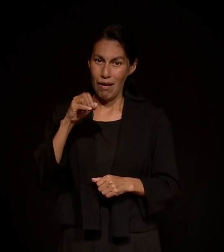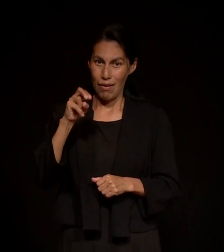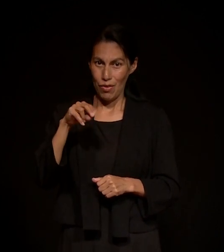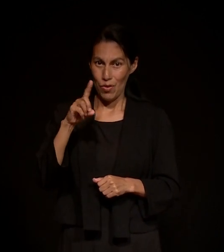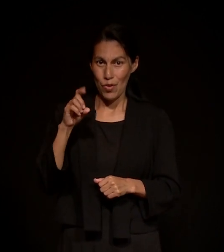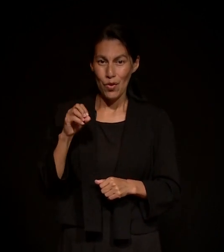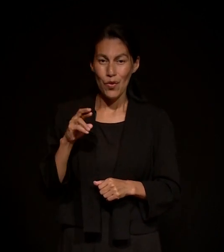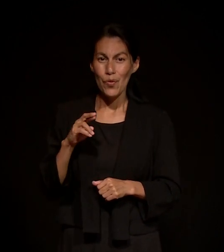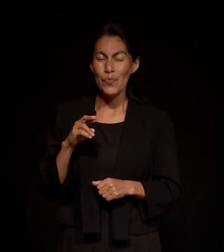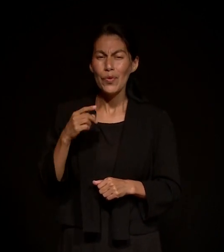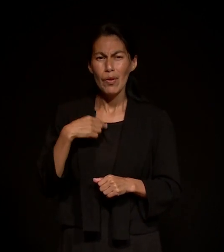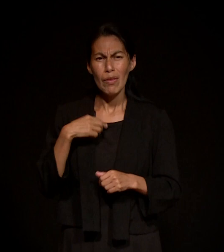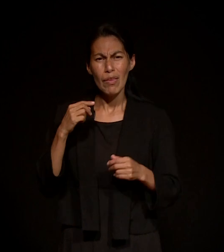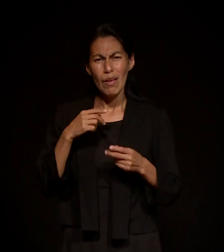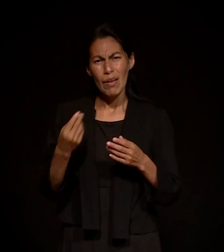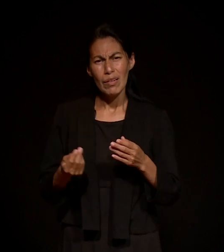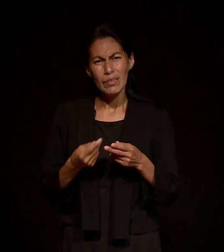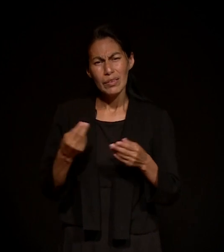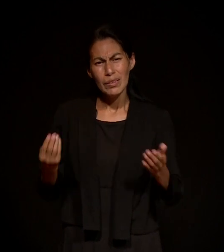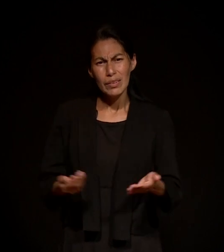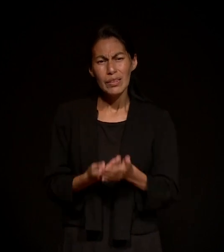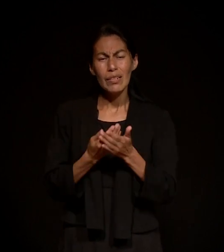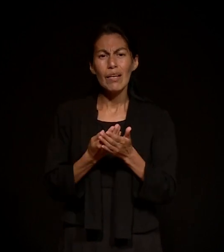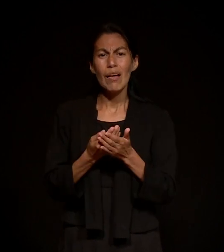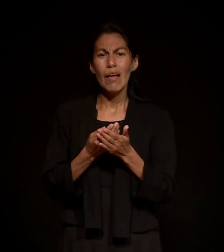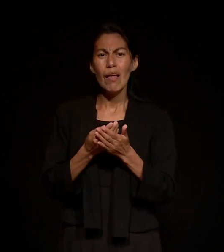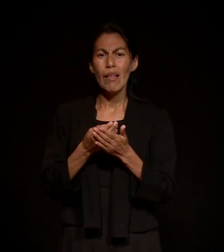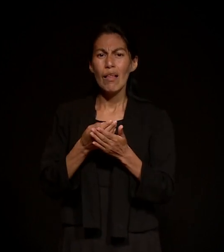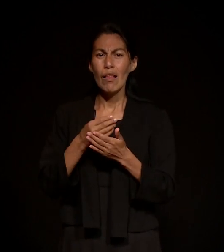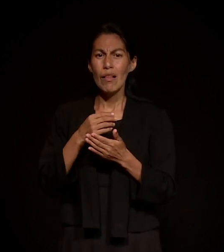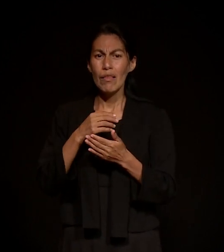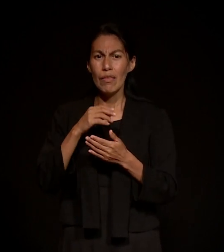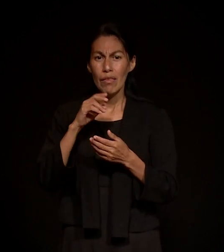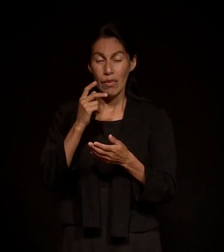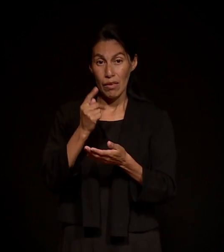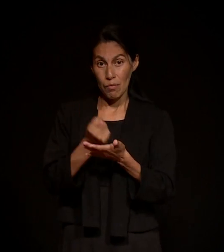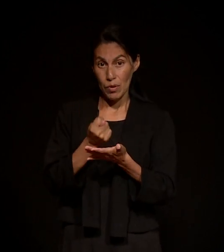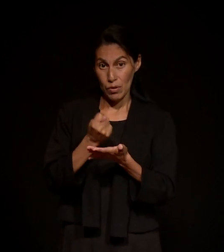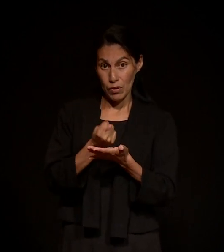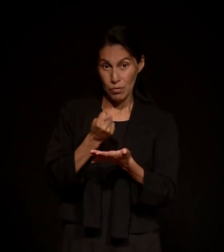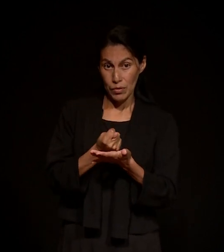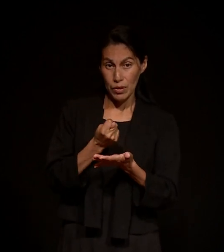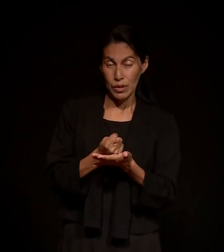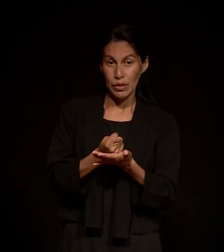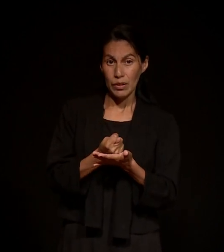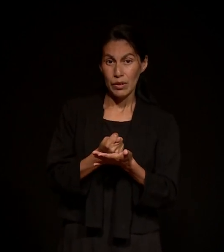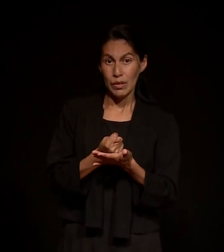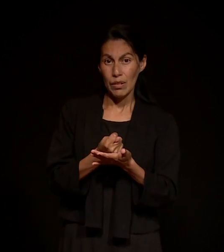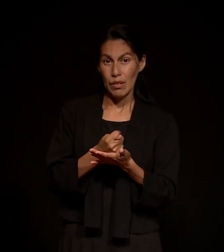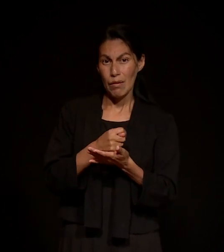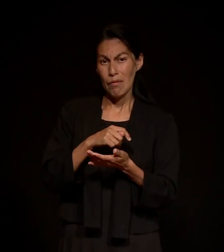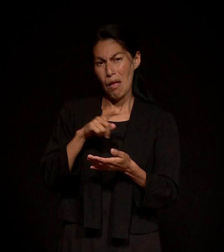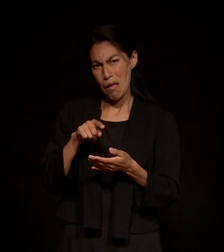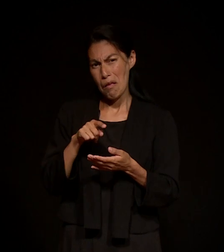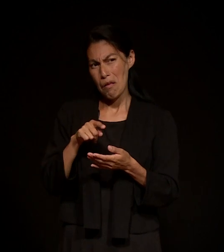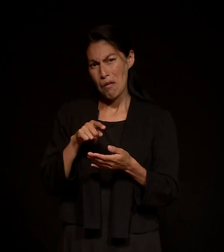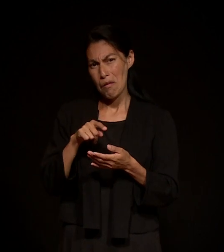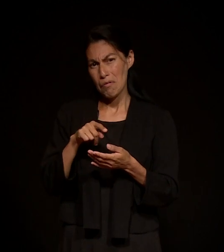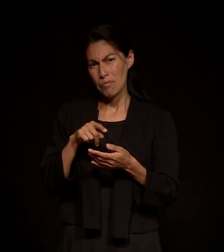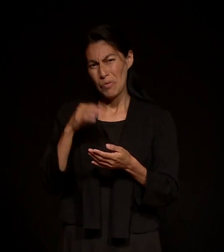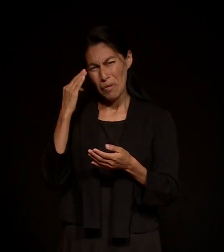Yo nací de nuevo la vida esta momento, después cumplí los 3-4 años y